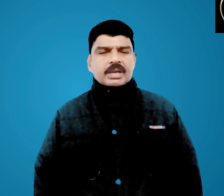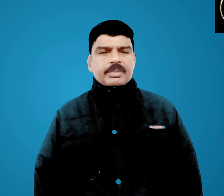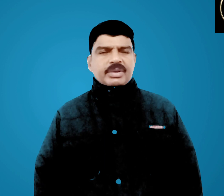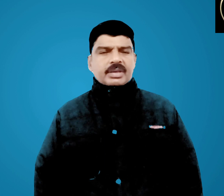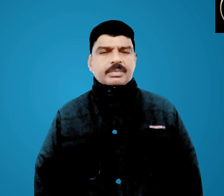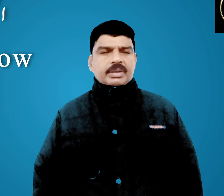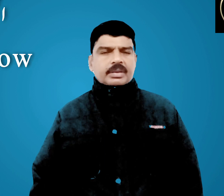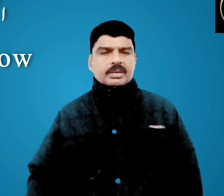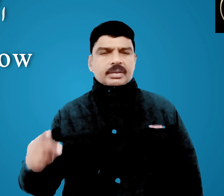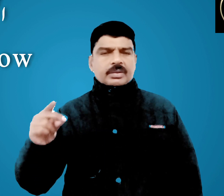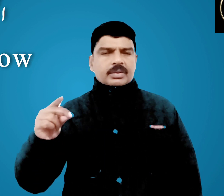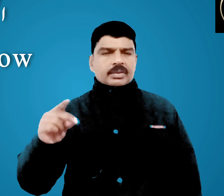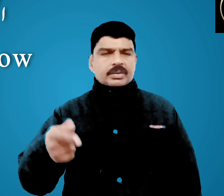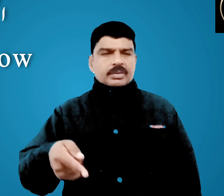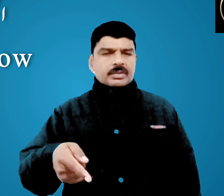अभी अभी